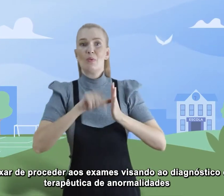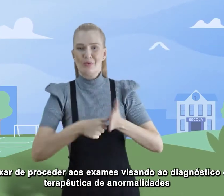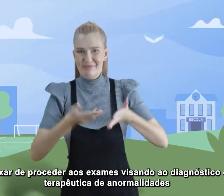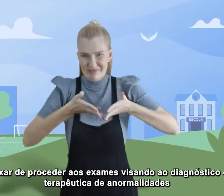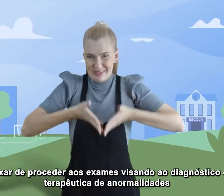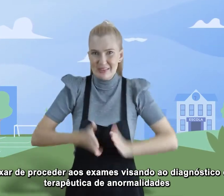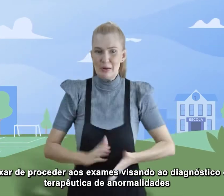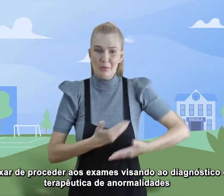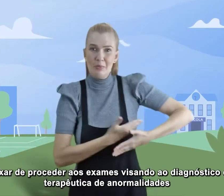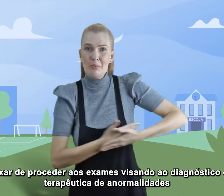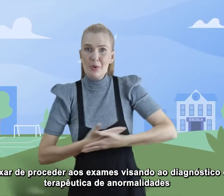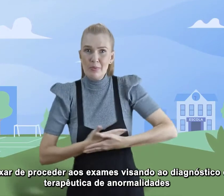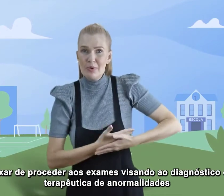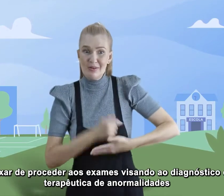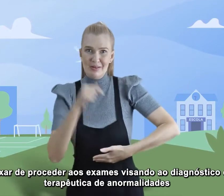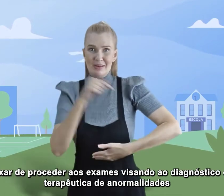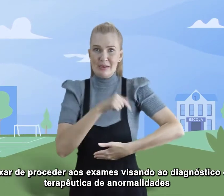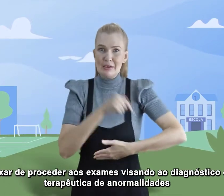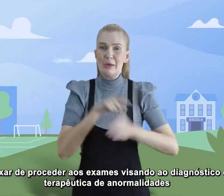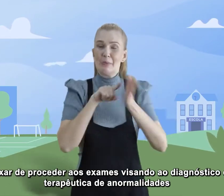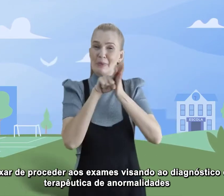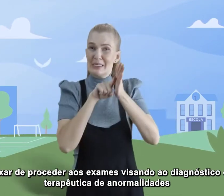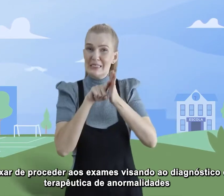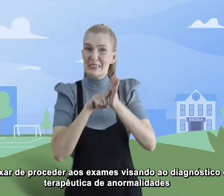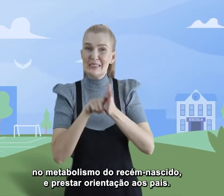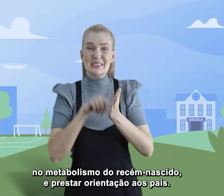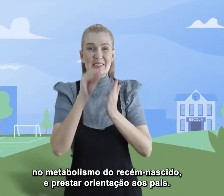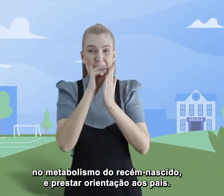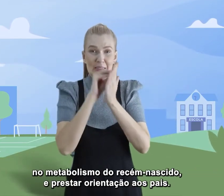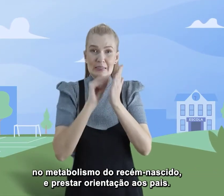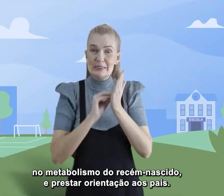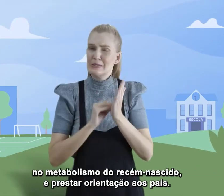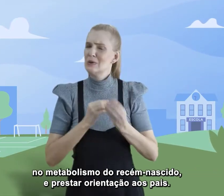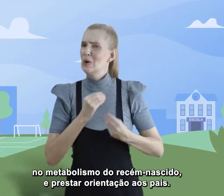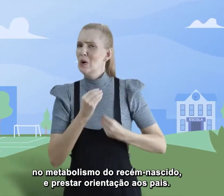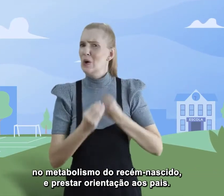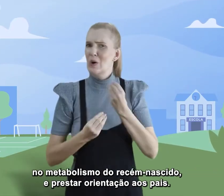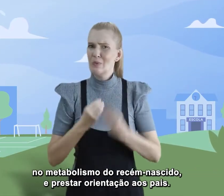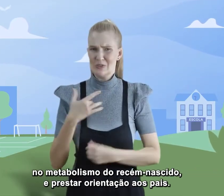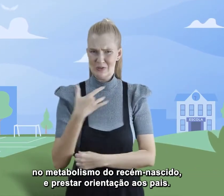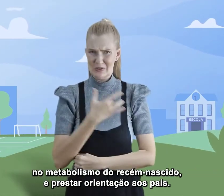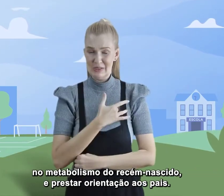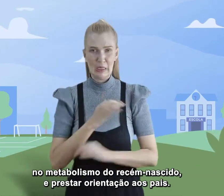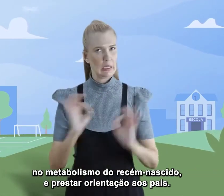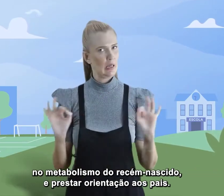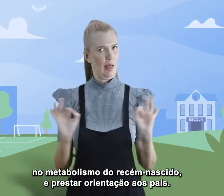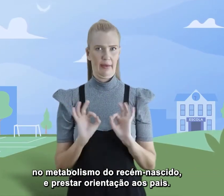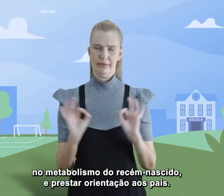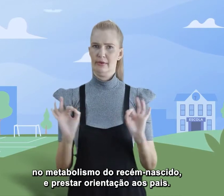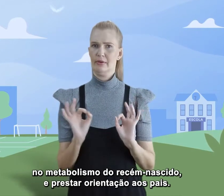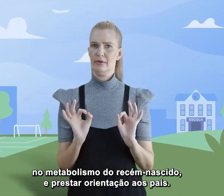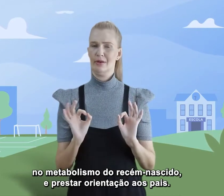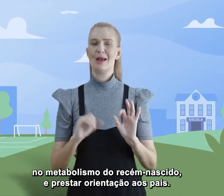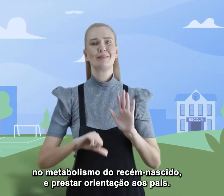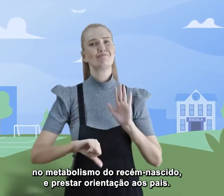ao diagnóstico e terapêutica de anormalidades no metabolismo do recém-nascido e prestar orientação aos